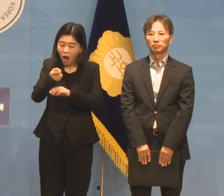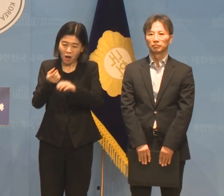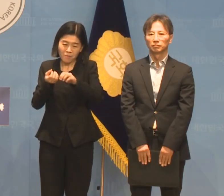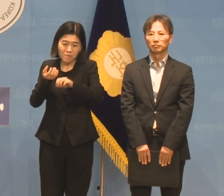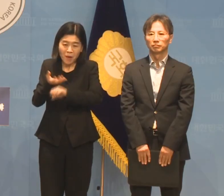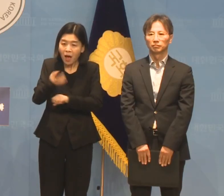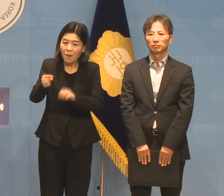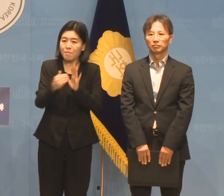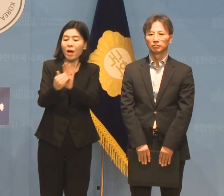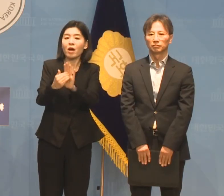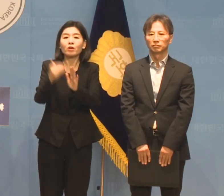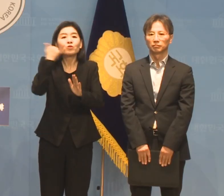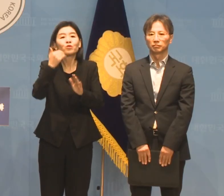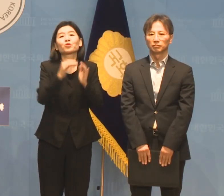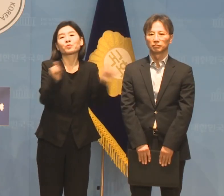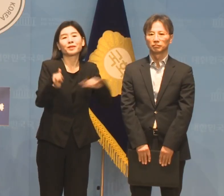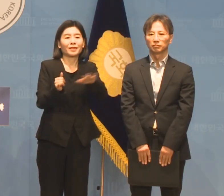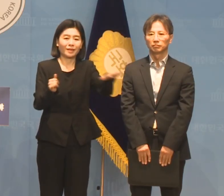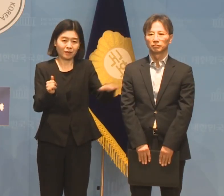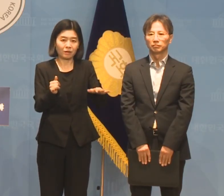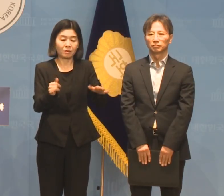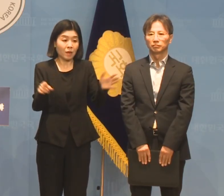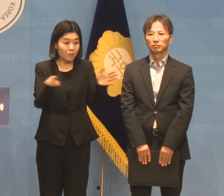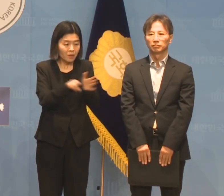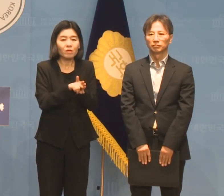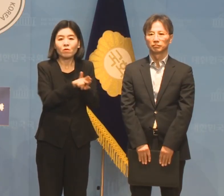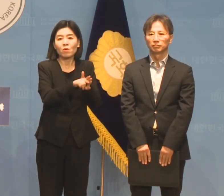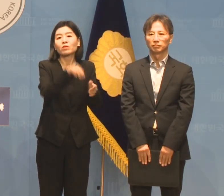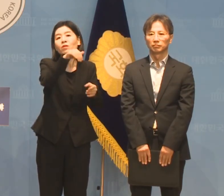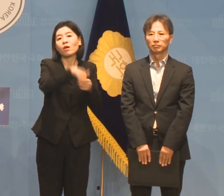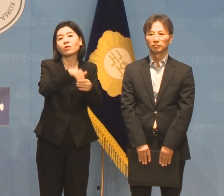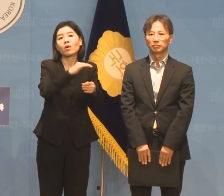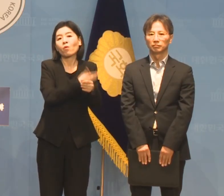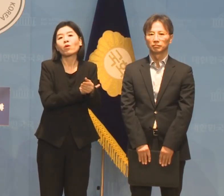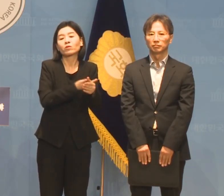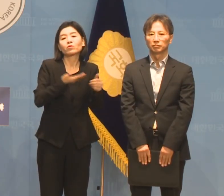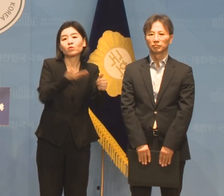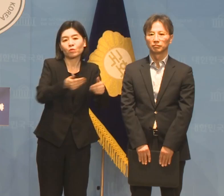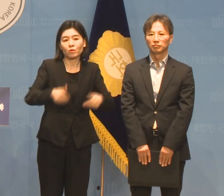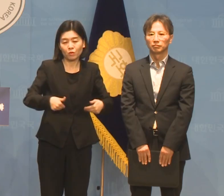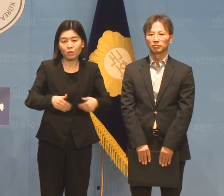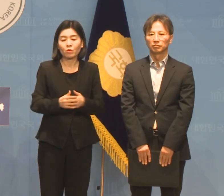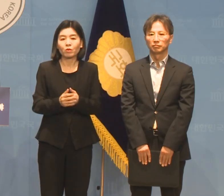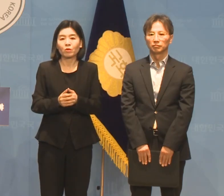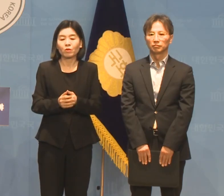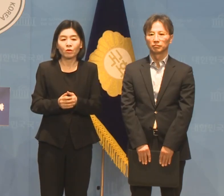국민에게 선택권을 줍시다. 선거 때마다 반복되는 단일화 논란,